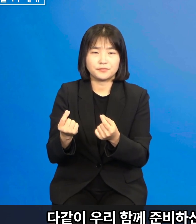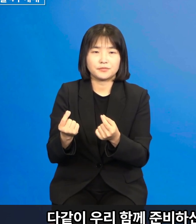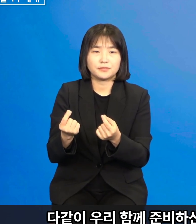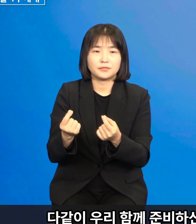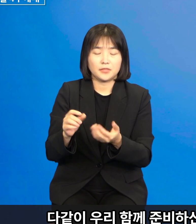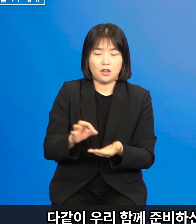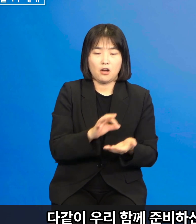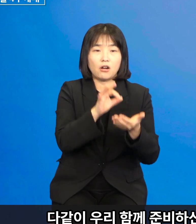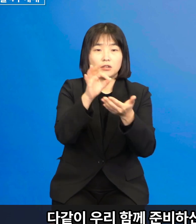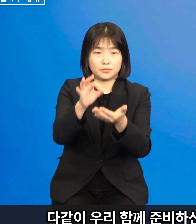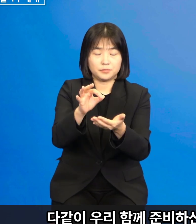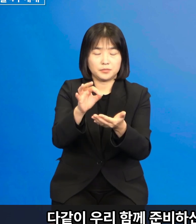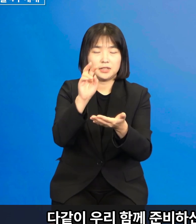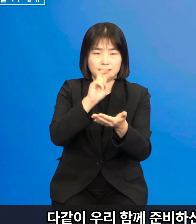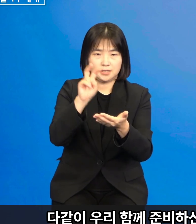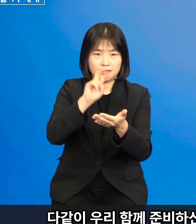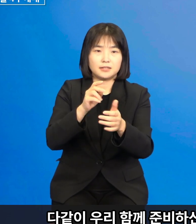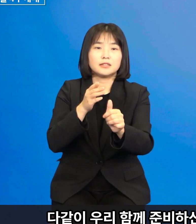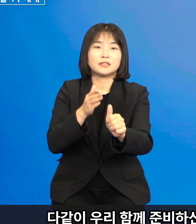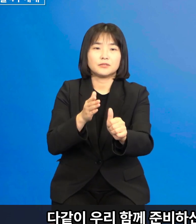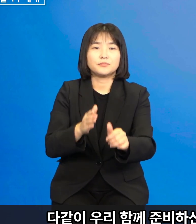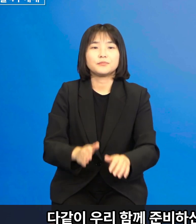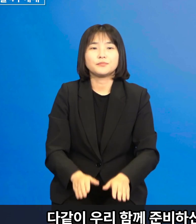예물 드리면서 찬양하겠습니다.